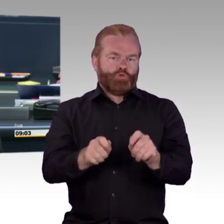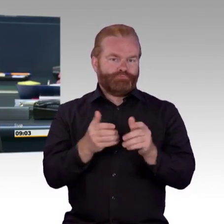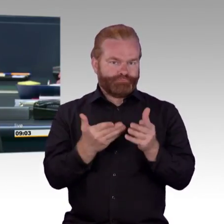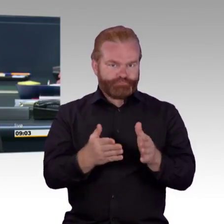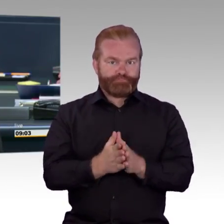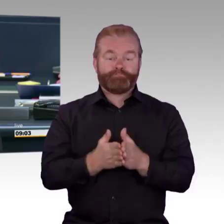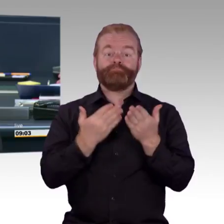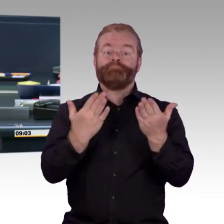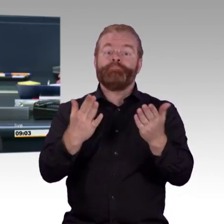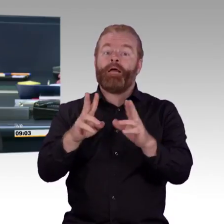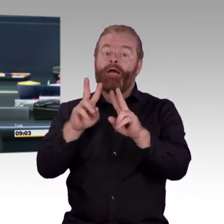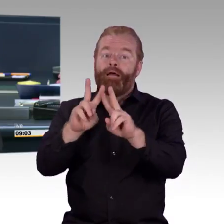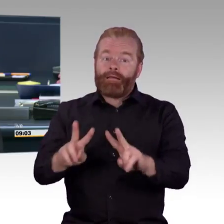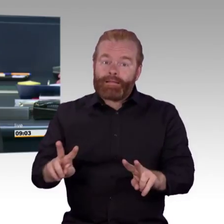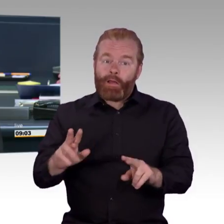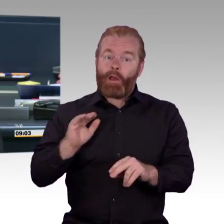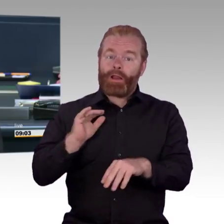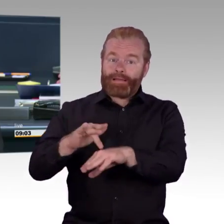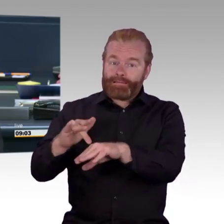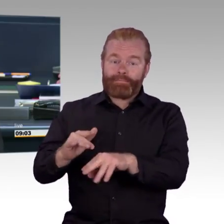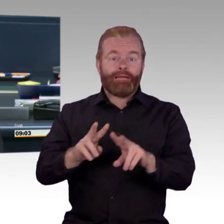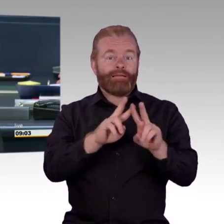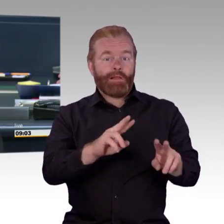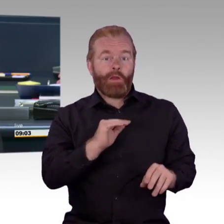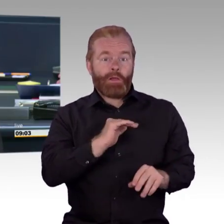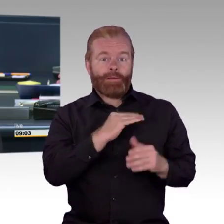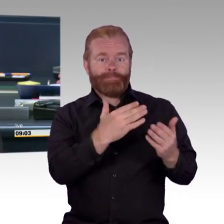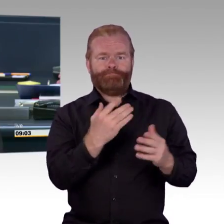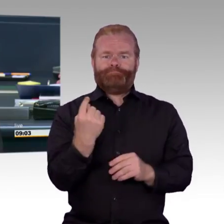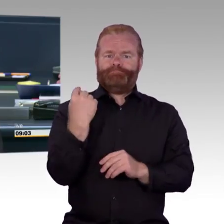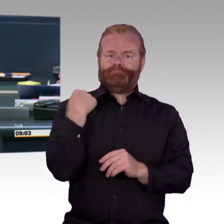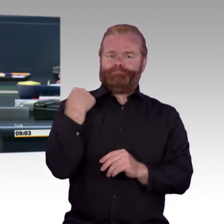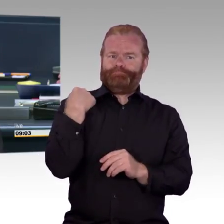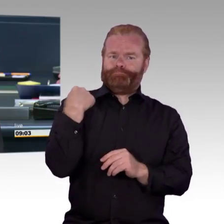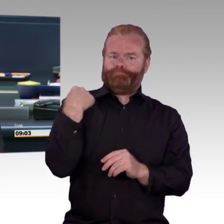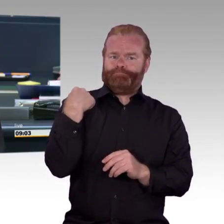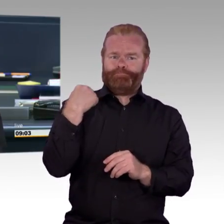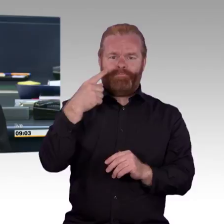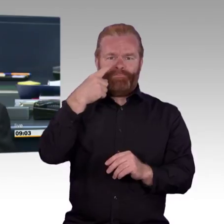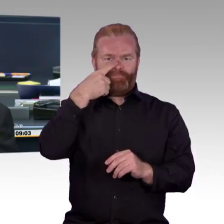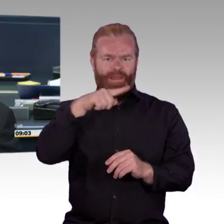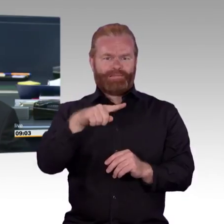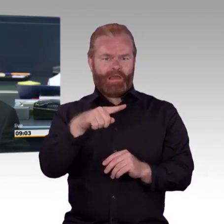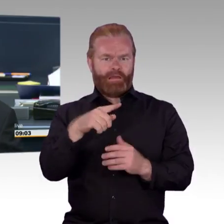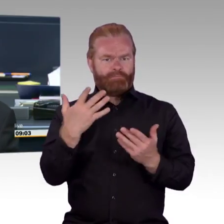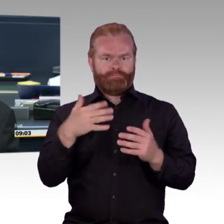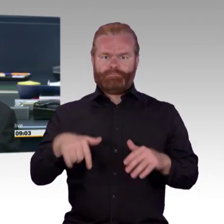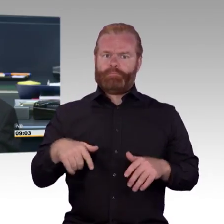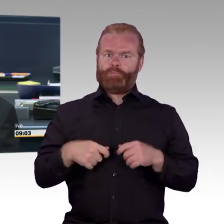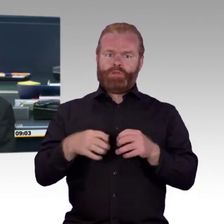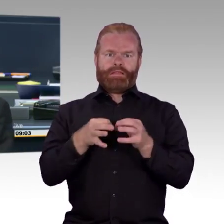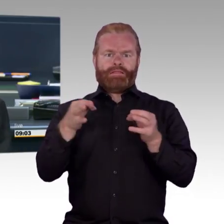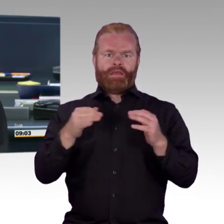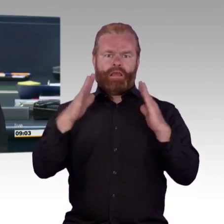von der amtierenden Präsidentin das Wort erteilt worden war, versucht, aus Anlass des fürchterlichen Mordes an einem 14-jährigen